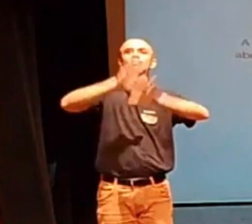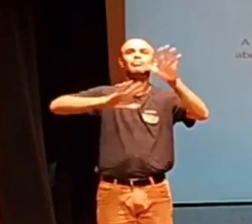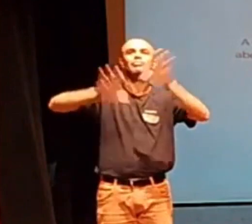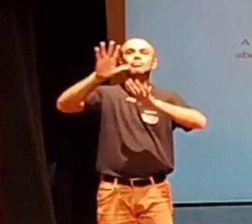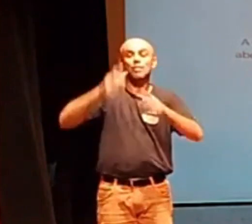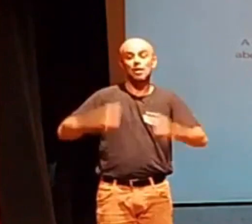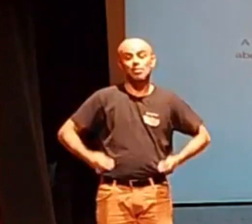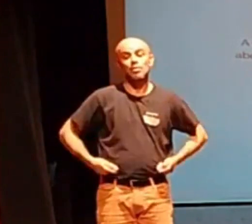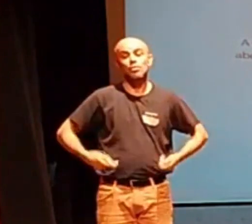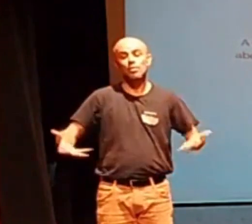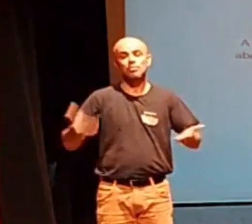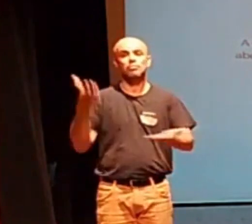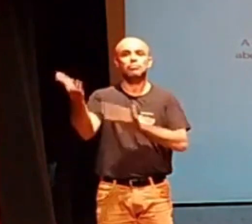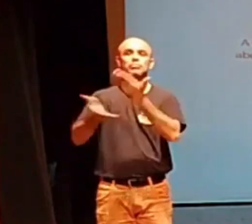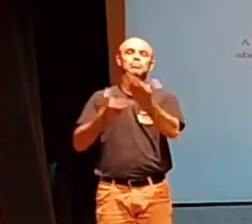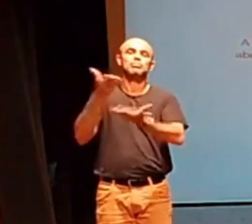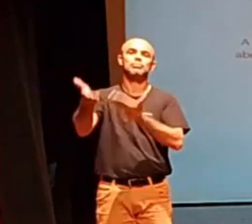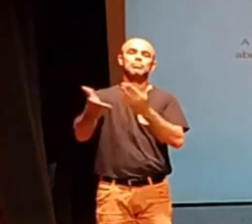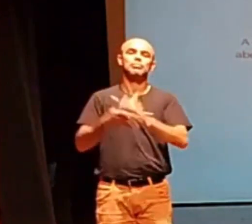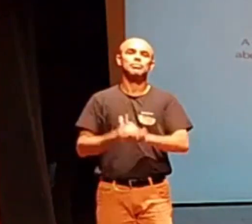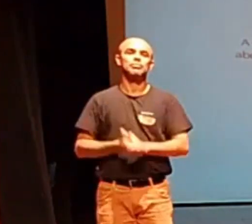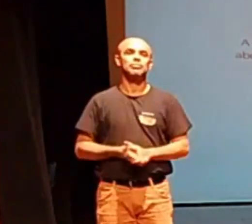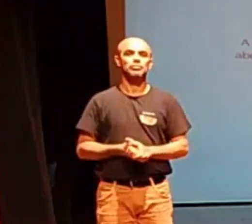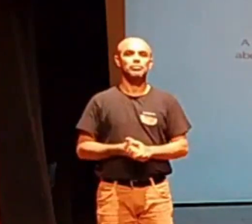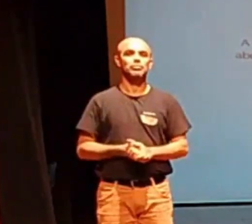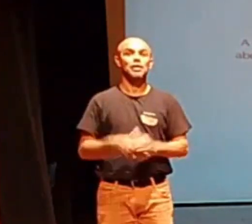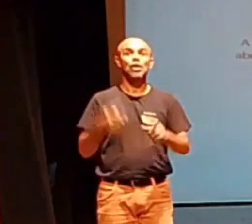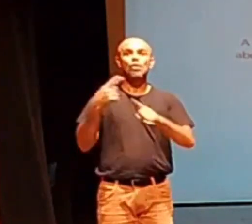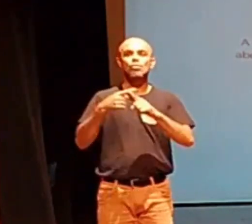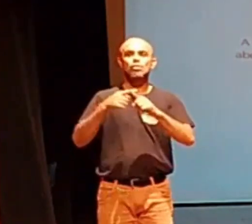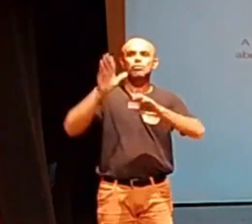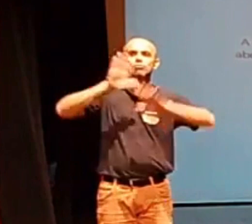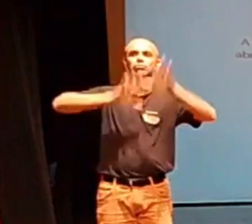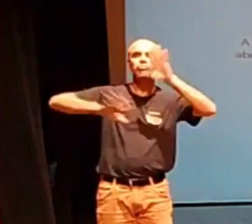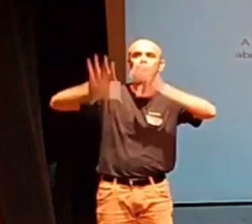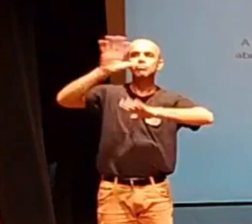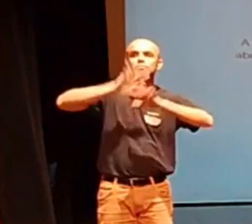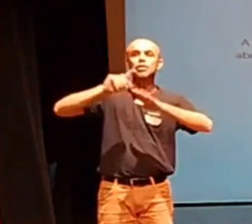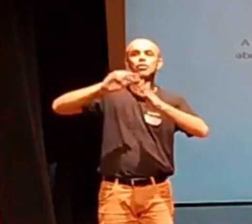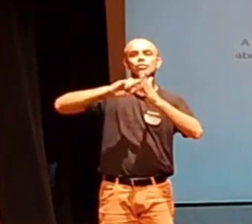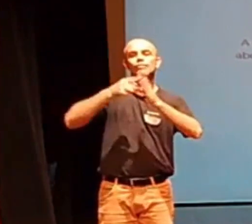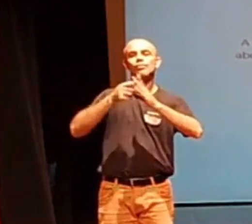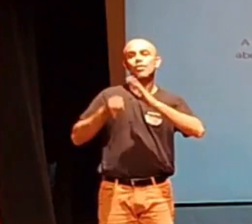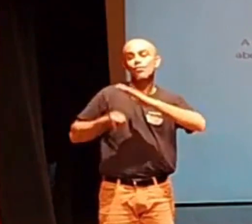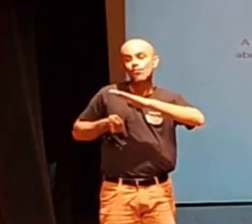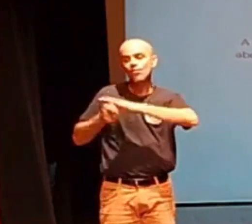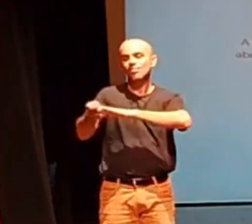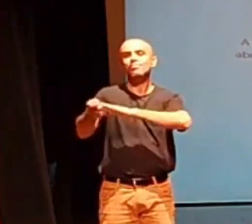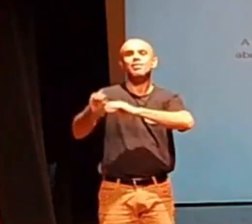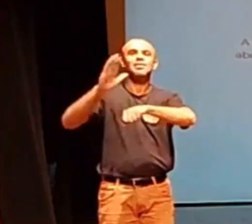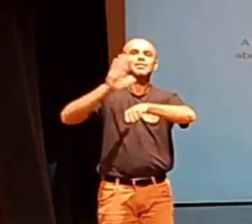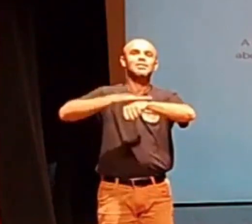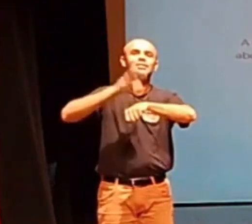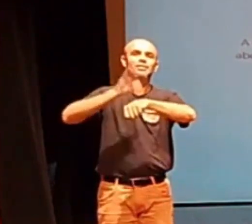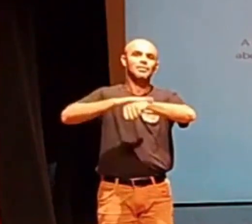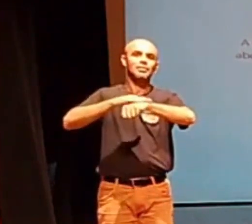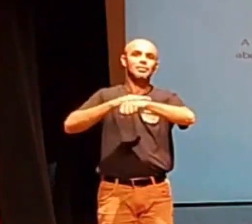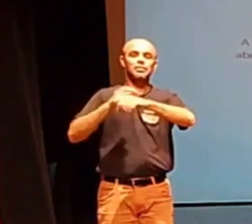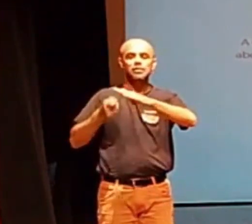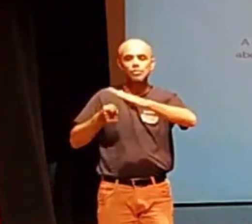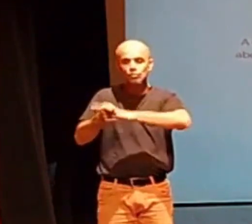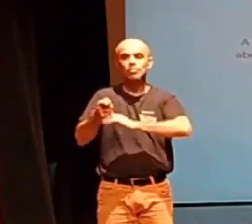não gastar em tratamento. Porque prevenção é investimento de tempo, investimento